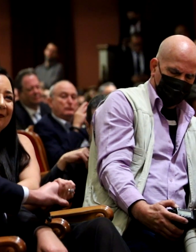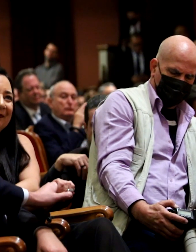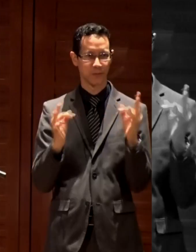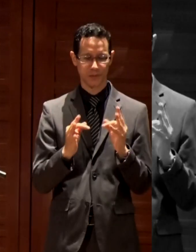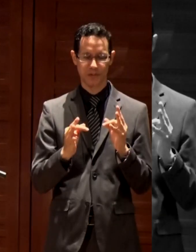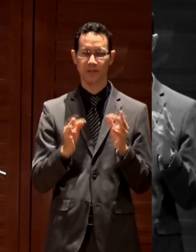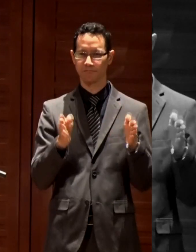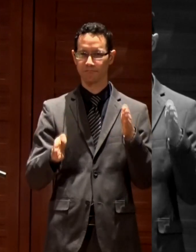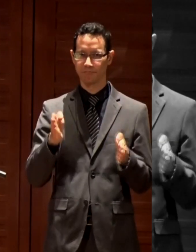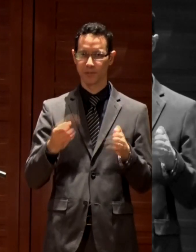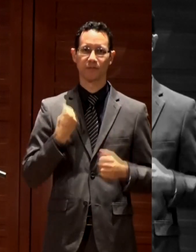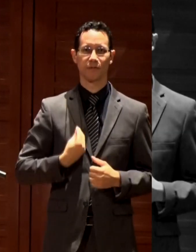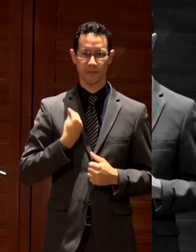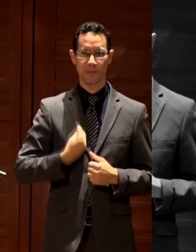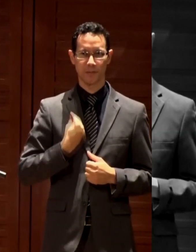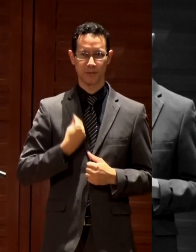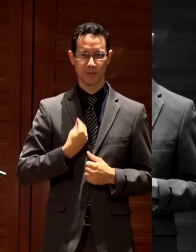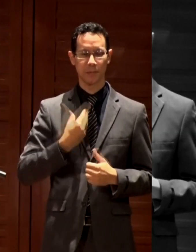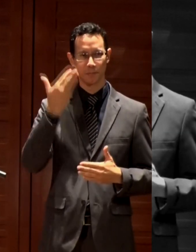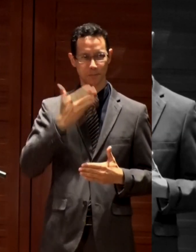momentos que vivemos e que eu